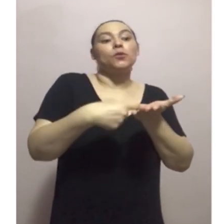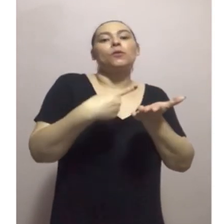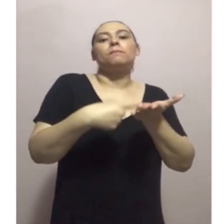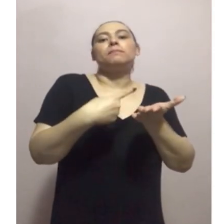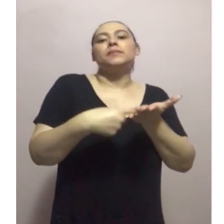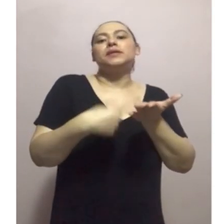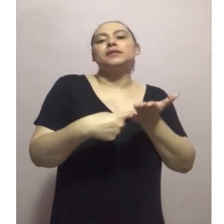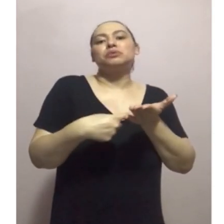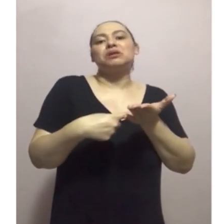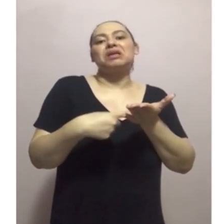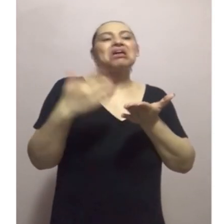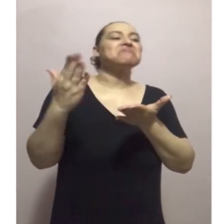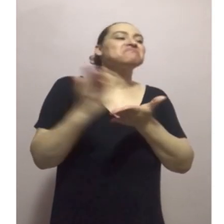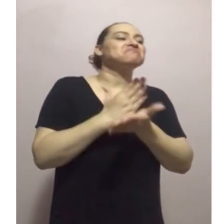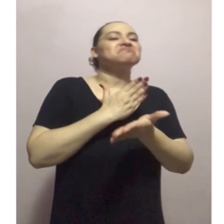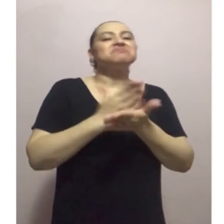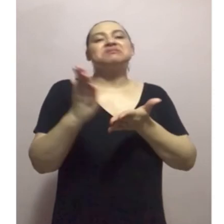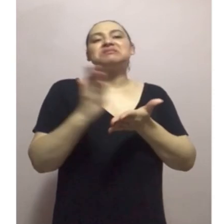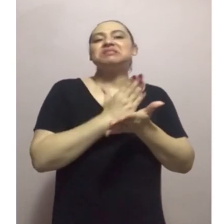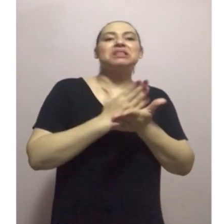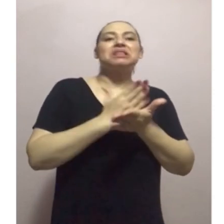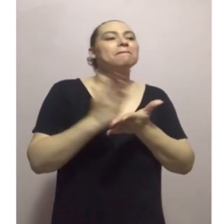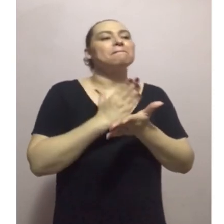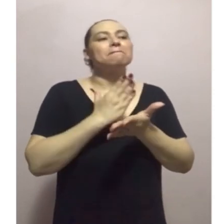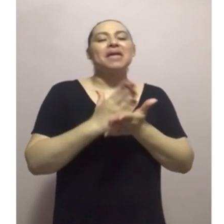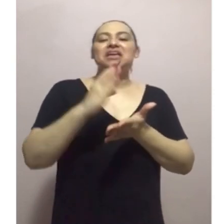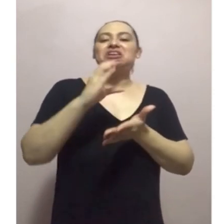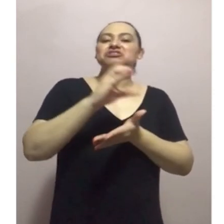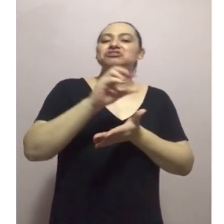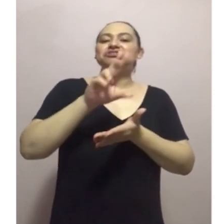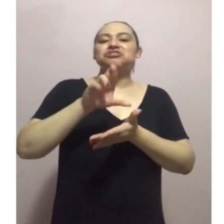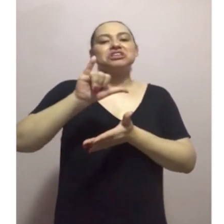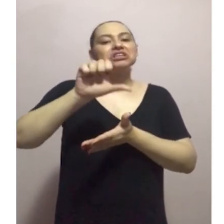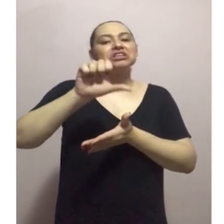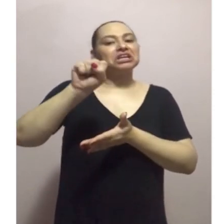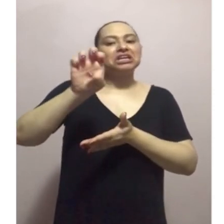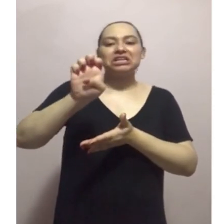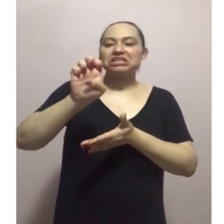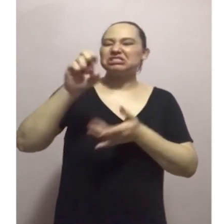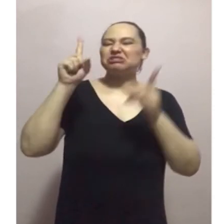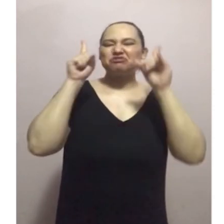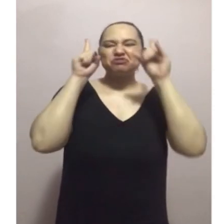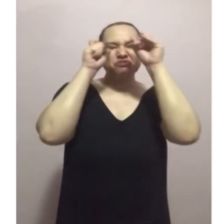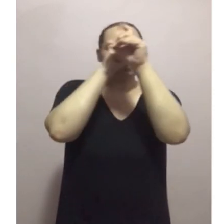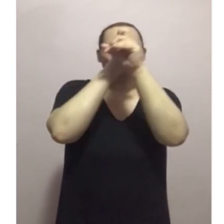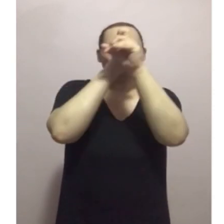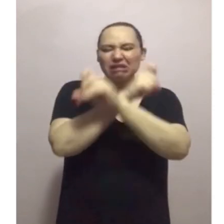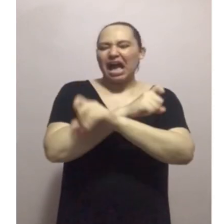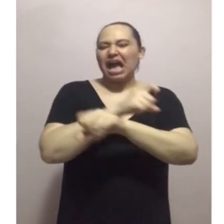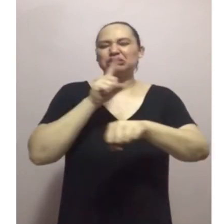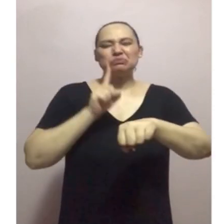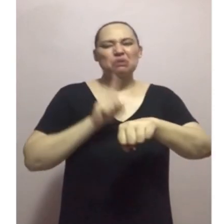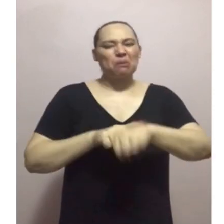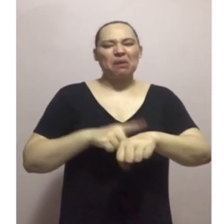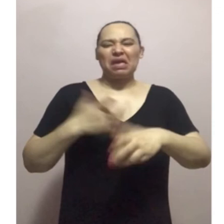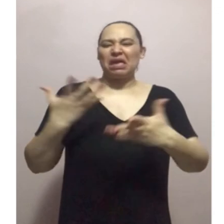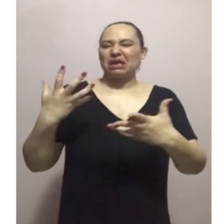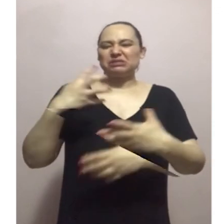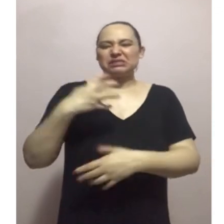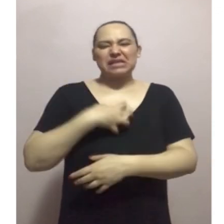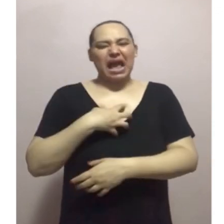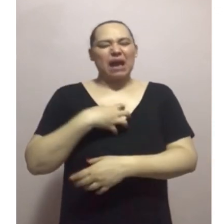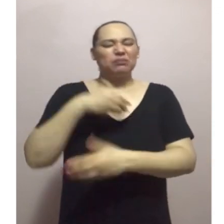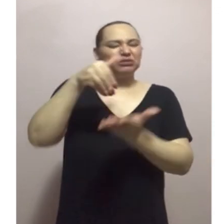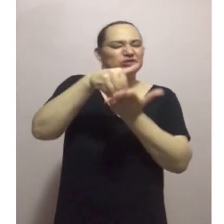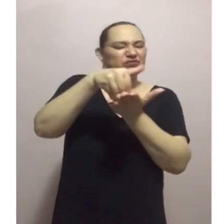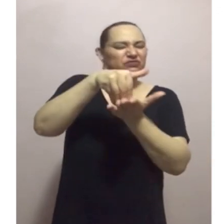Porque independente das crises que a gente já passou, de tantas crises, de tantos governos, de desgovernos,